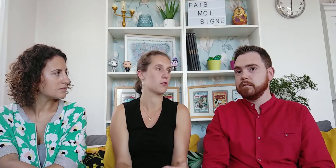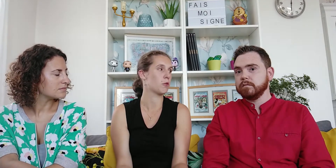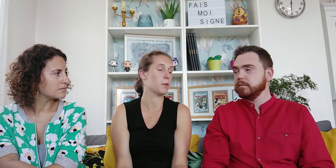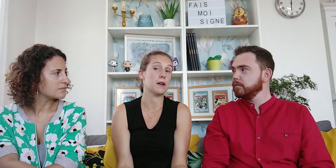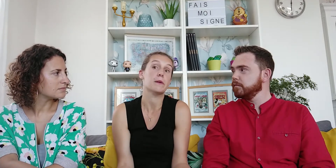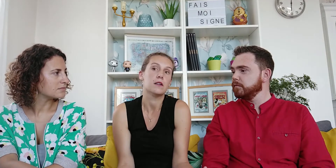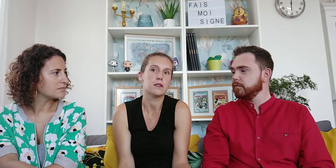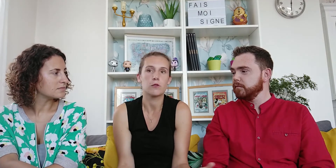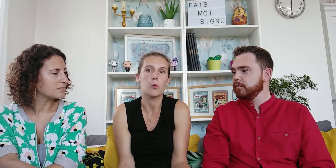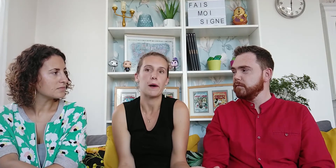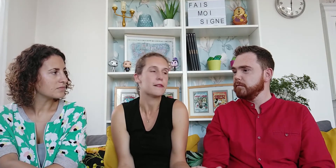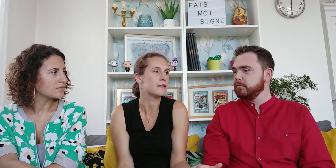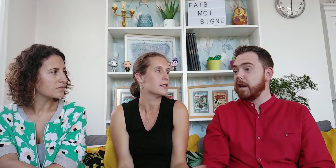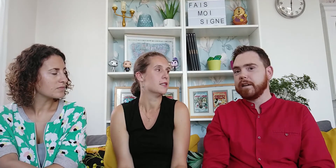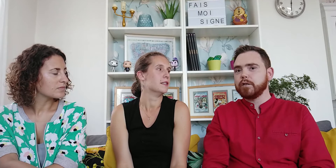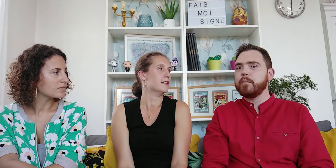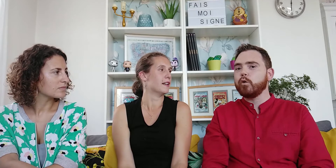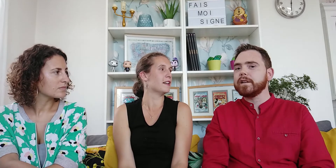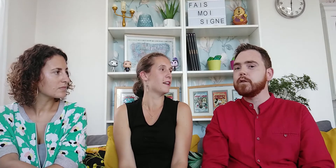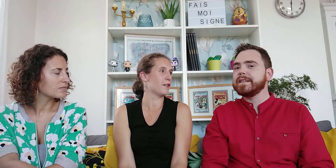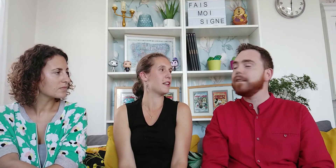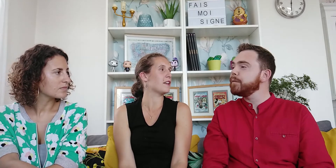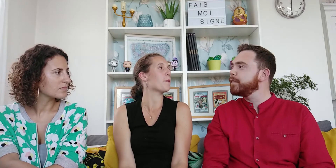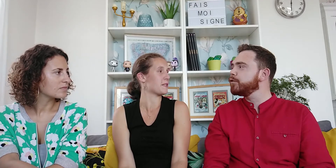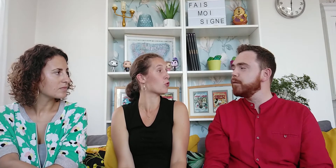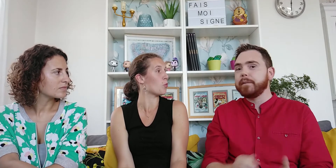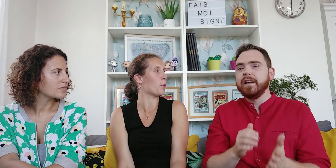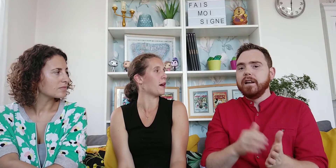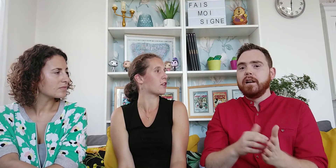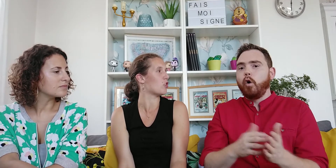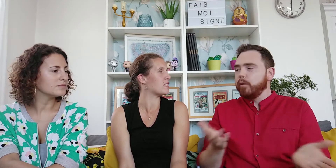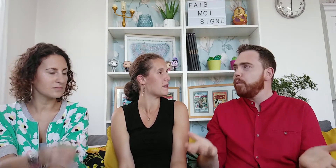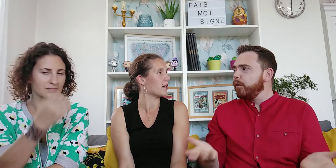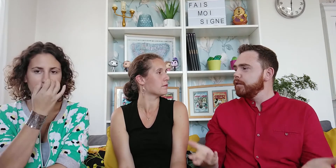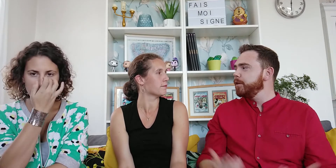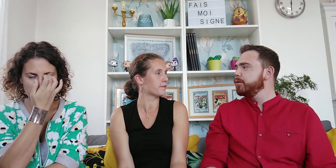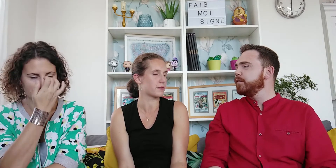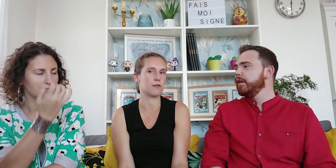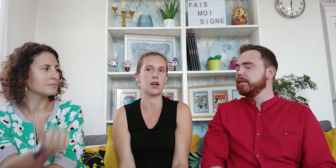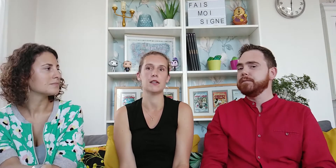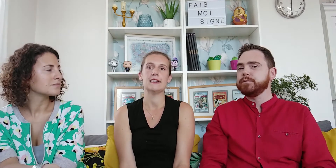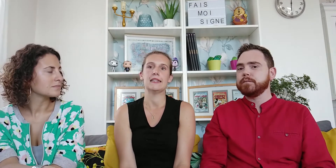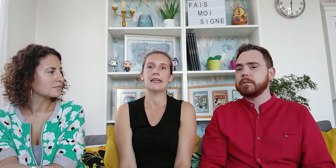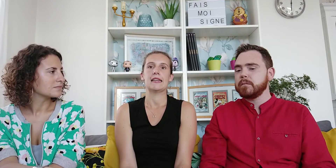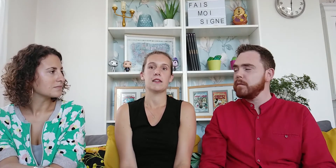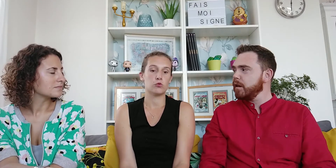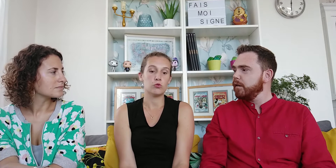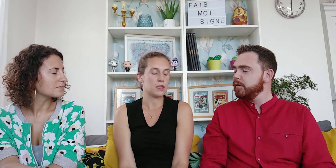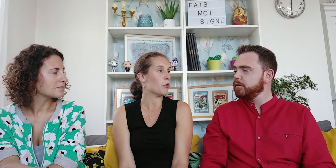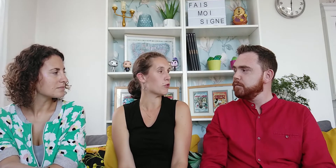comprend pas, on comprend pas. Il risque même au contraire de s'énerver parce qu'on comprend pas et que le dit bien. D'habitude, voilà. Et du coup, c'est important de